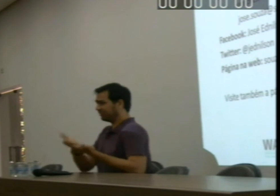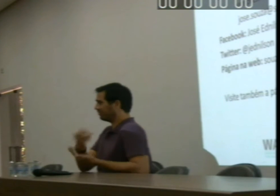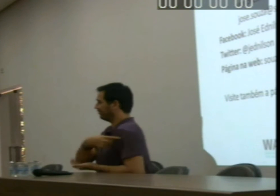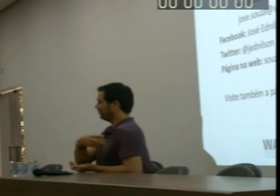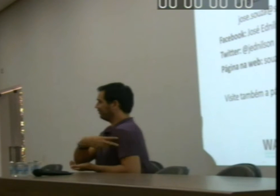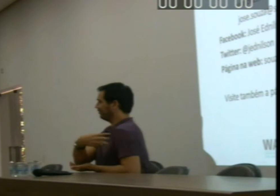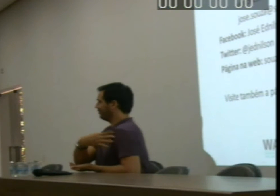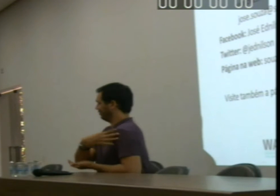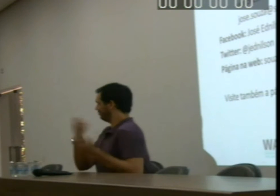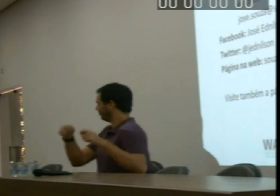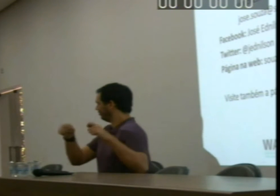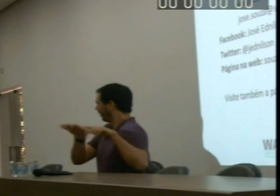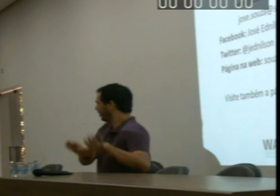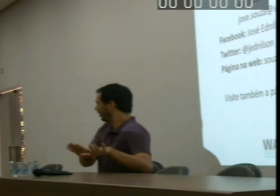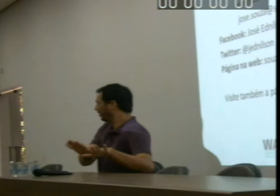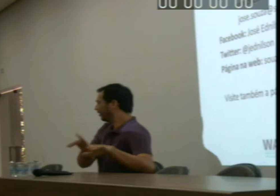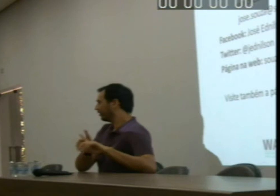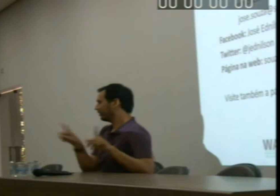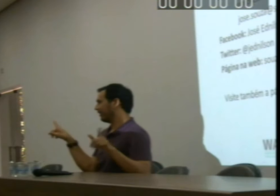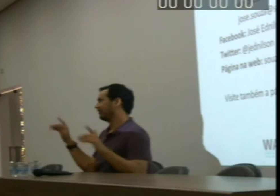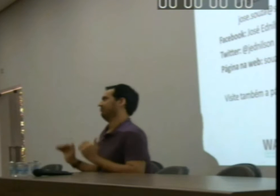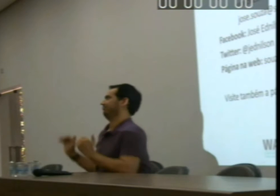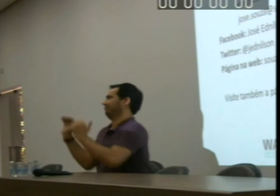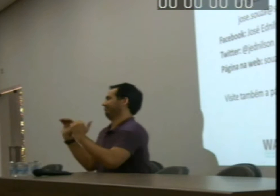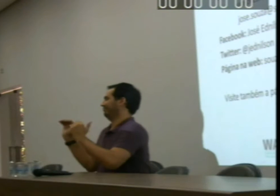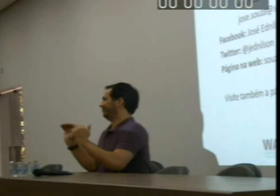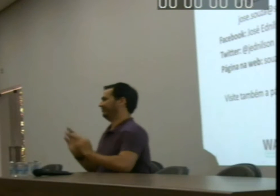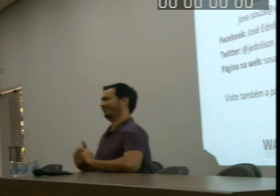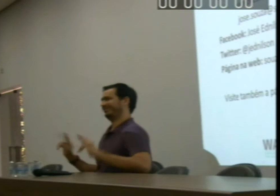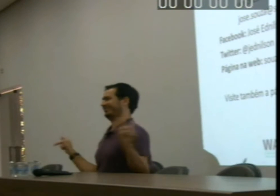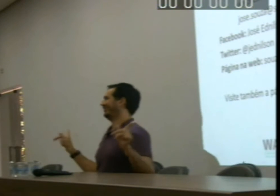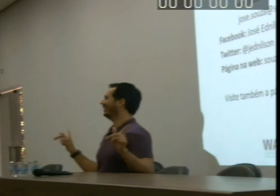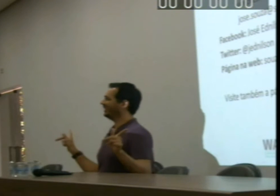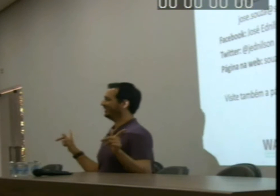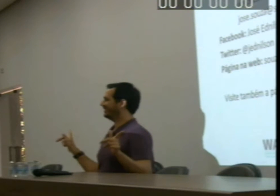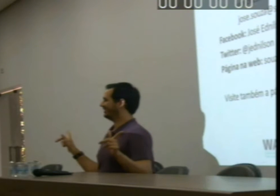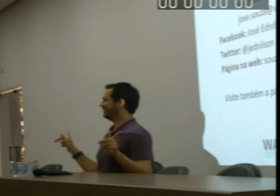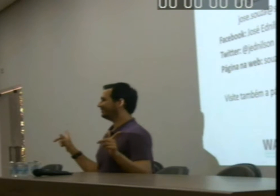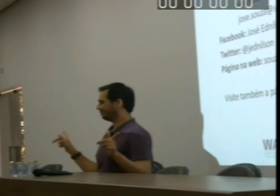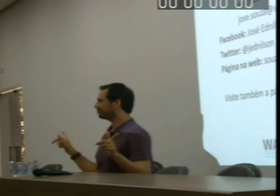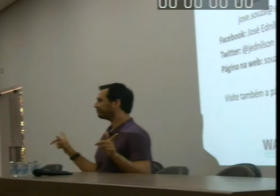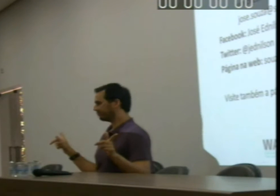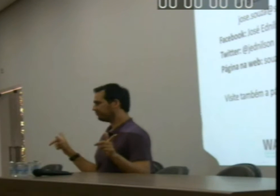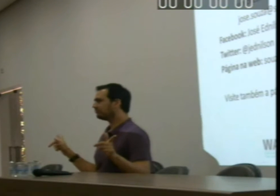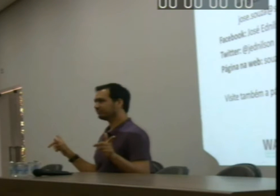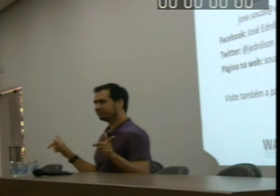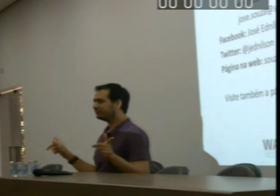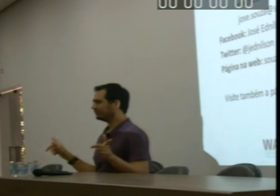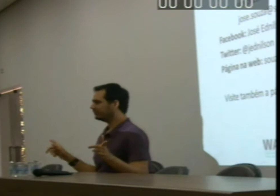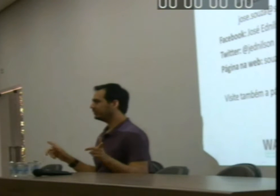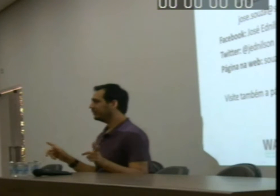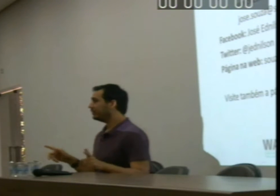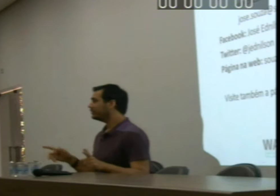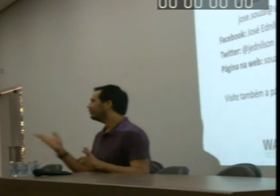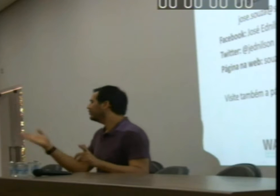nem diferente de alguns lugares de alguns internos de outr